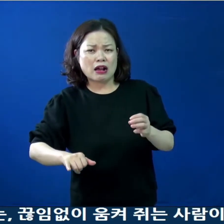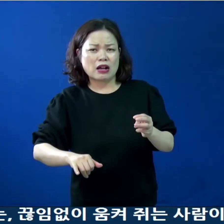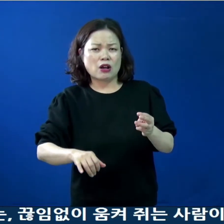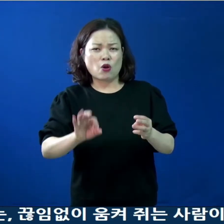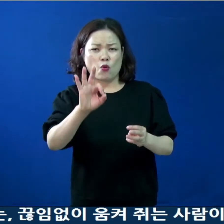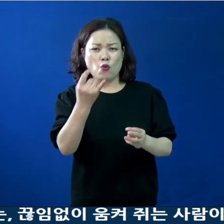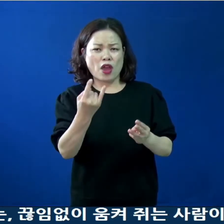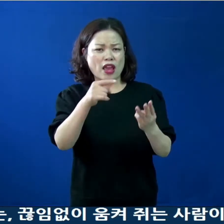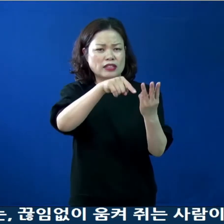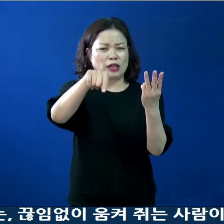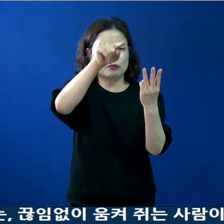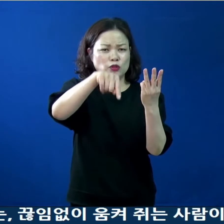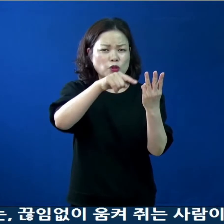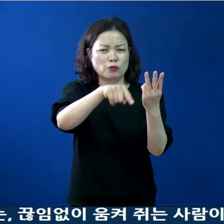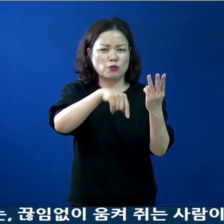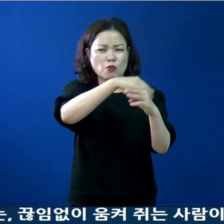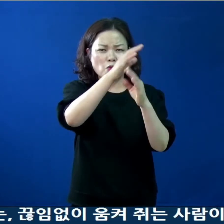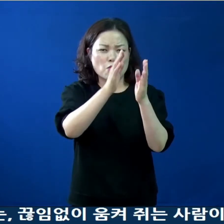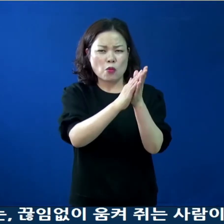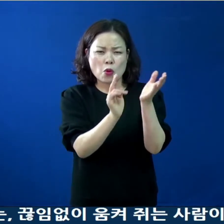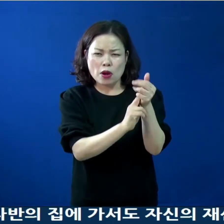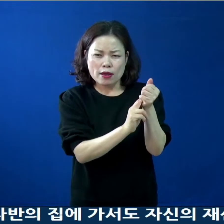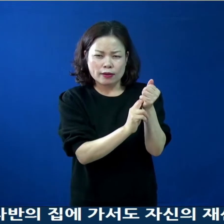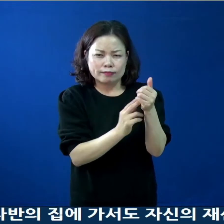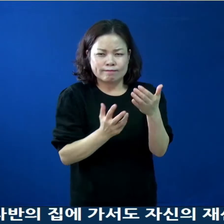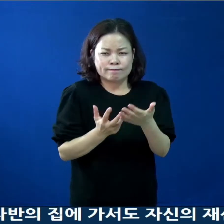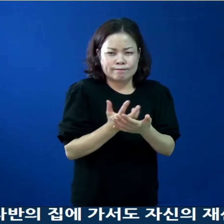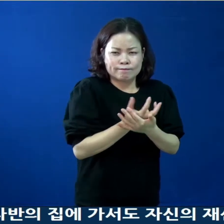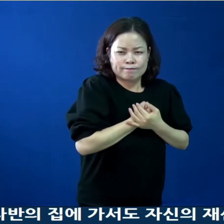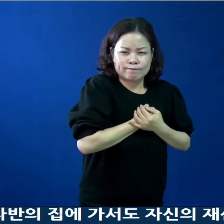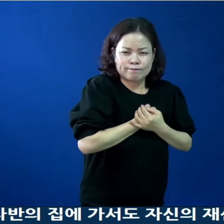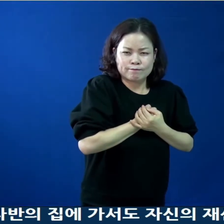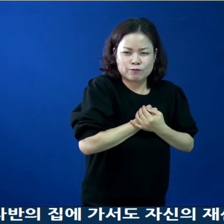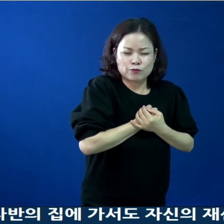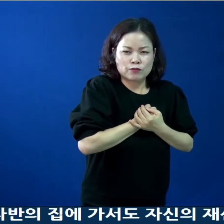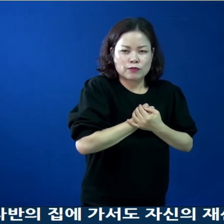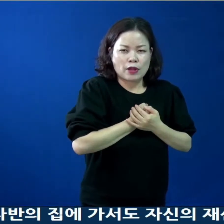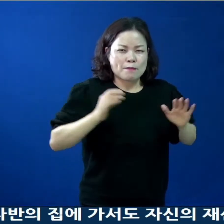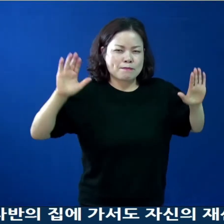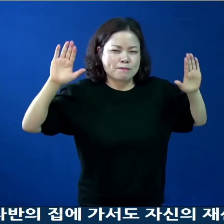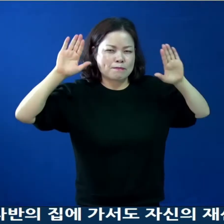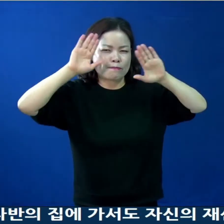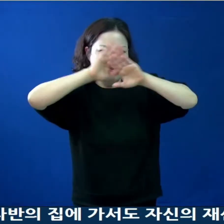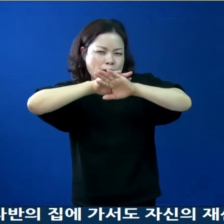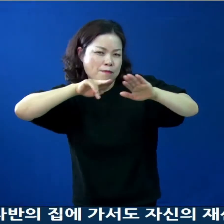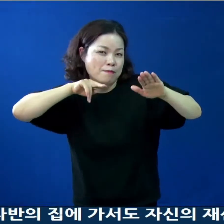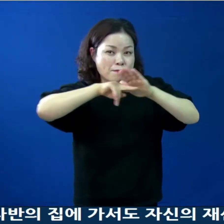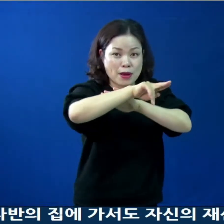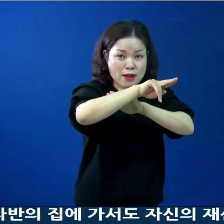몰래 자신이 가진 모든 것을 다 움켜쥐고 야밤 도주를 합니다.